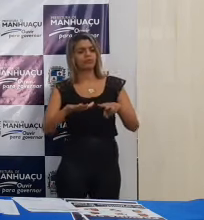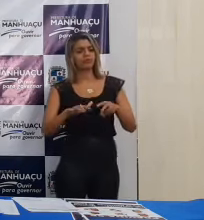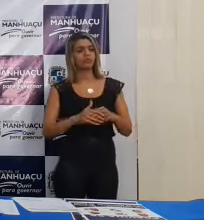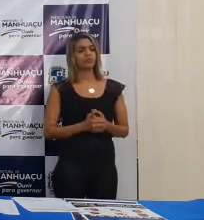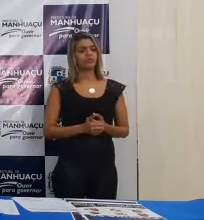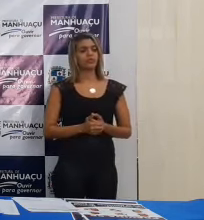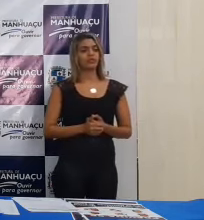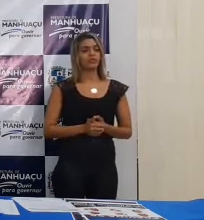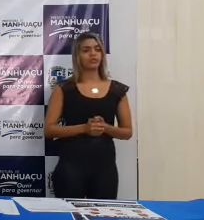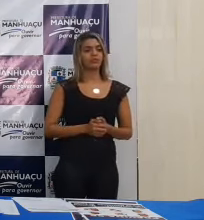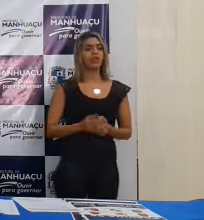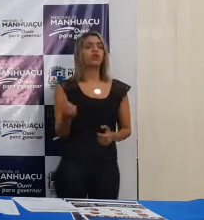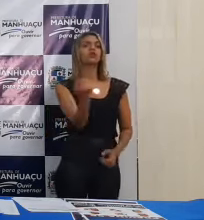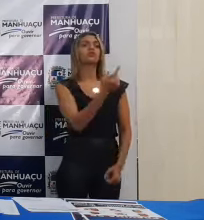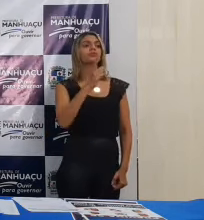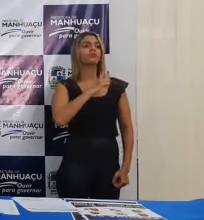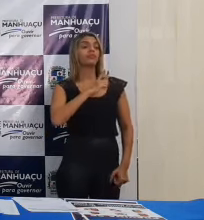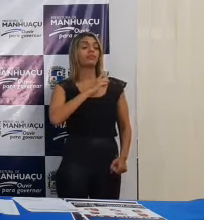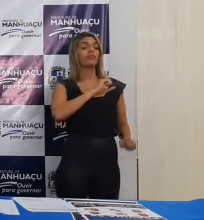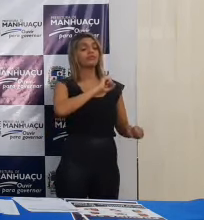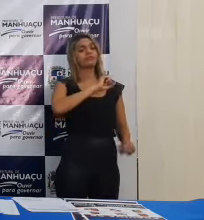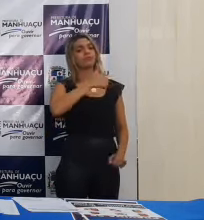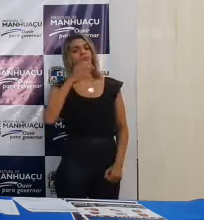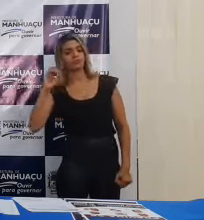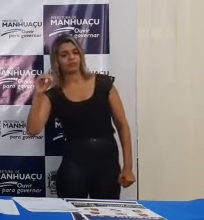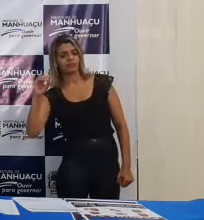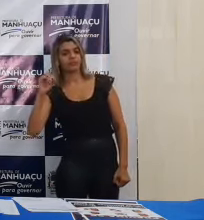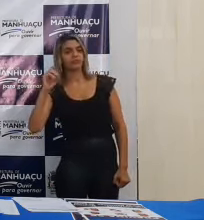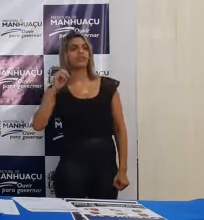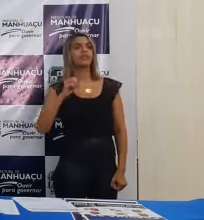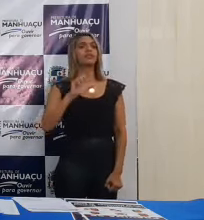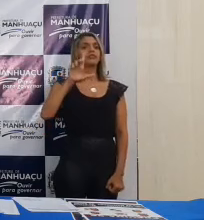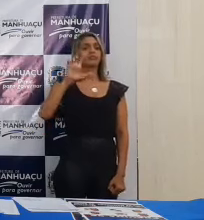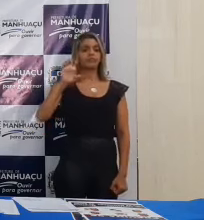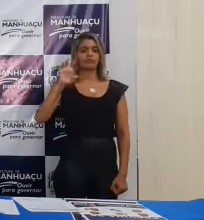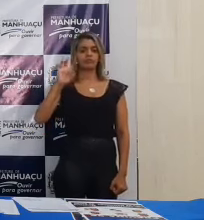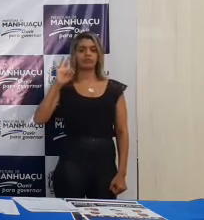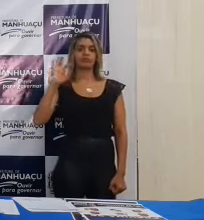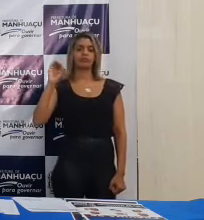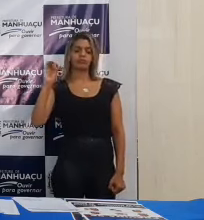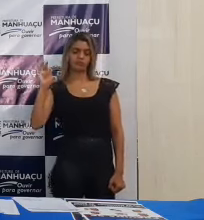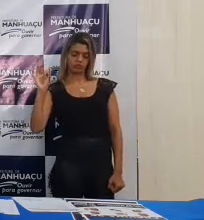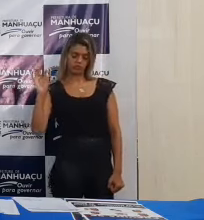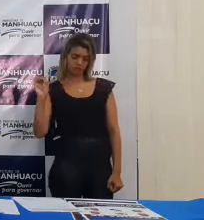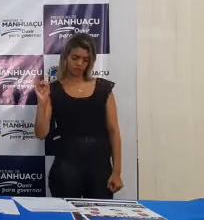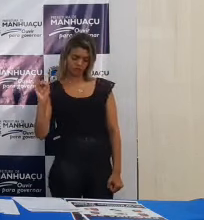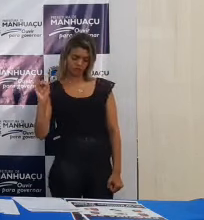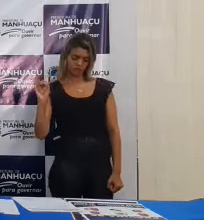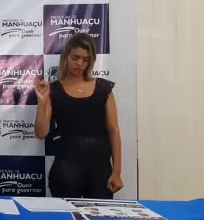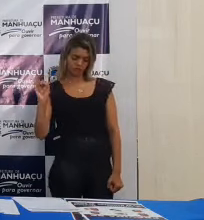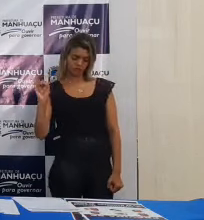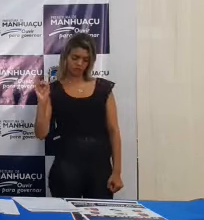10 leitos. Nós vamos ampliar para 30 leitos. Isso foi tomada a decisão para quê?